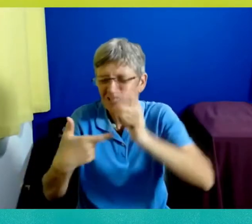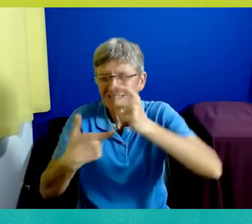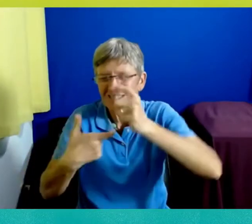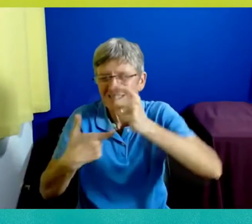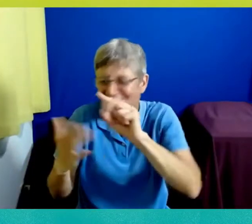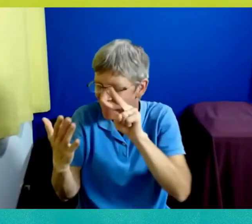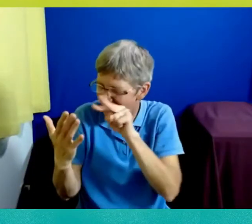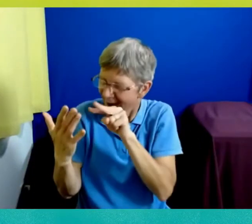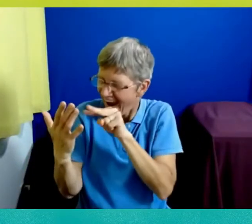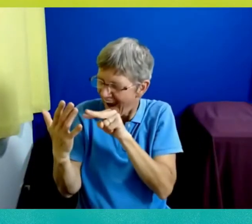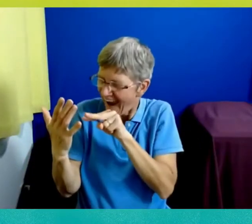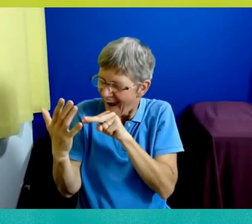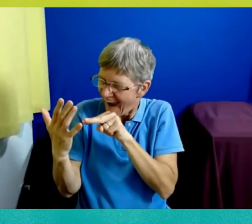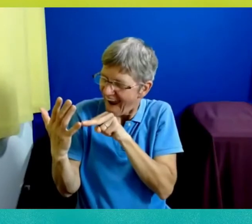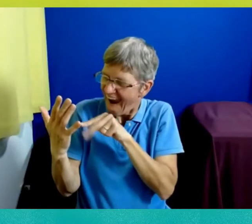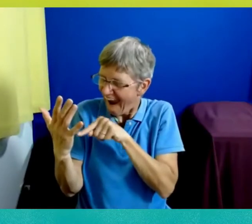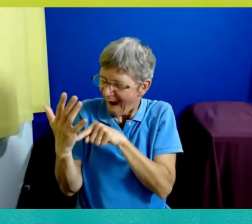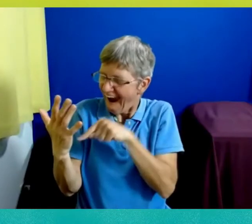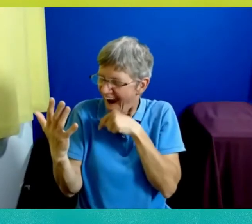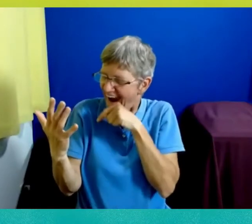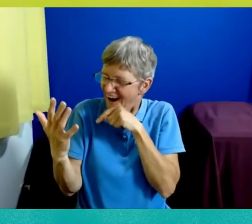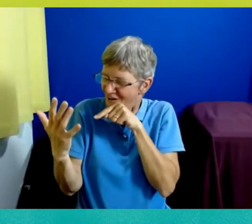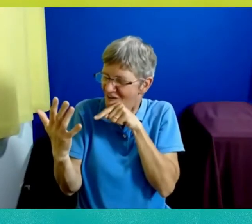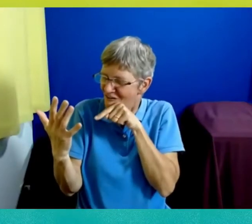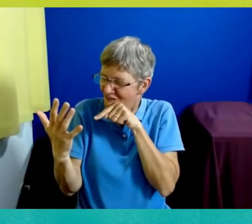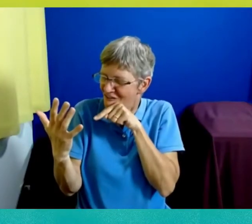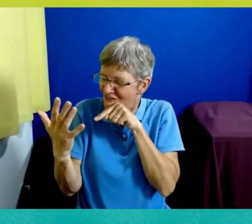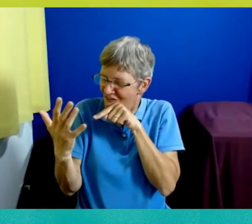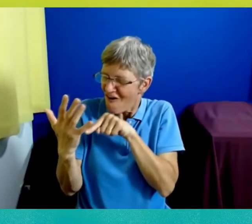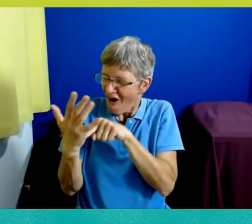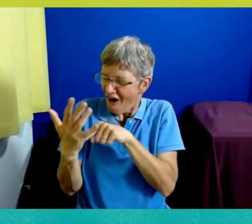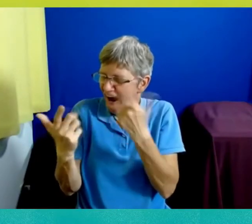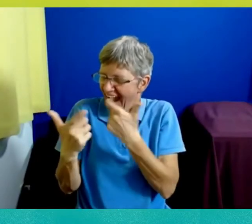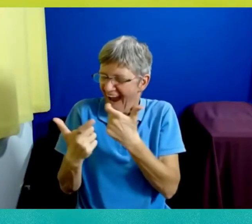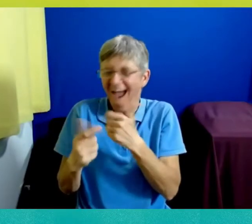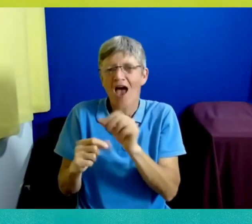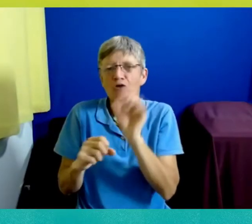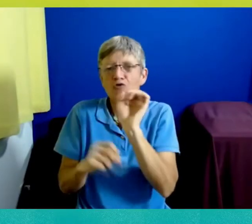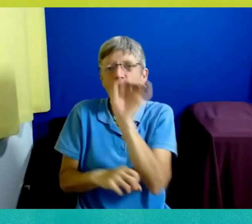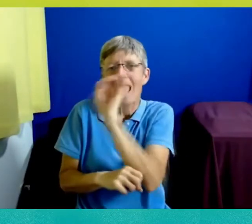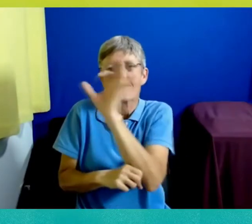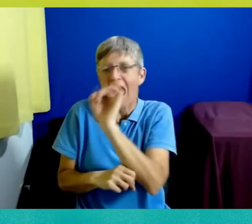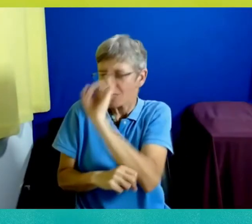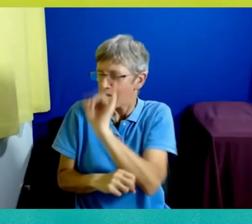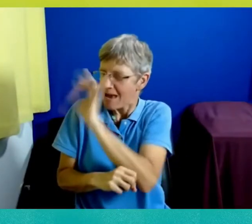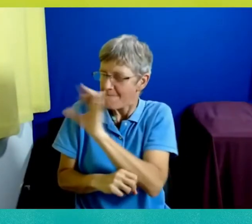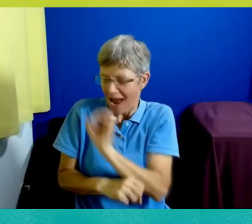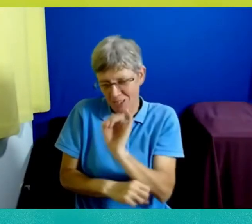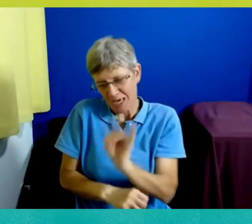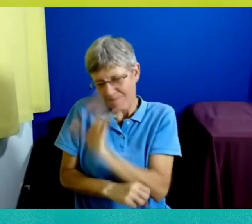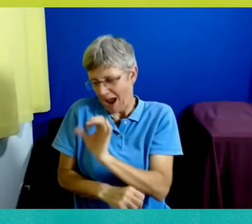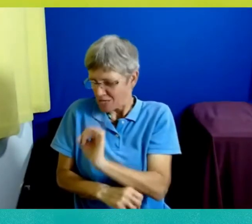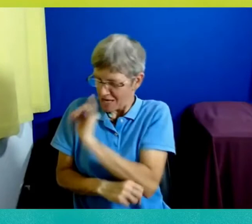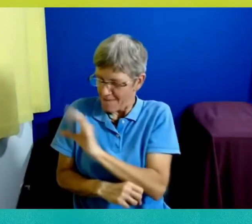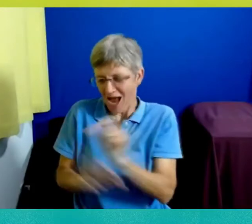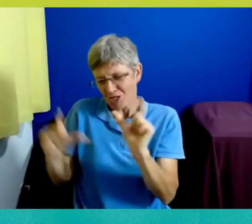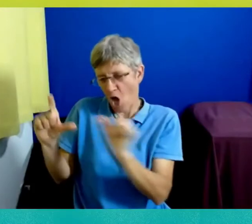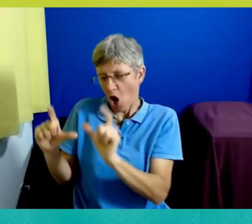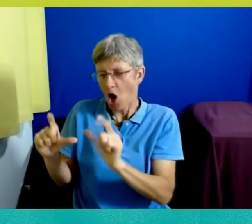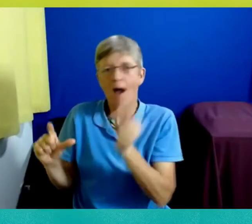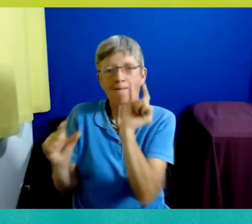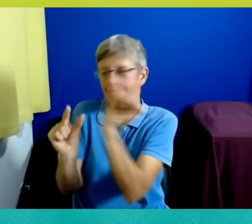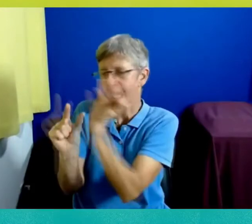uma gíria, alguma coisa que você lê que é engraçado, e aí a pessoa, só